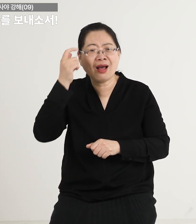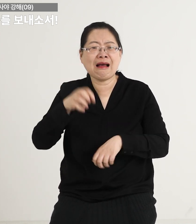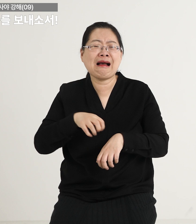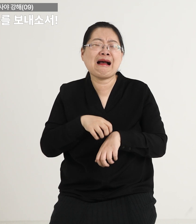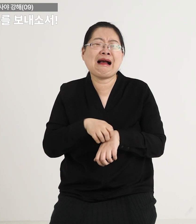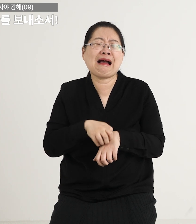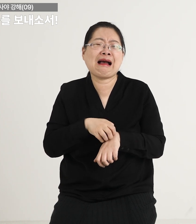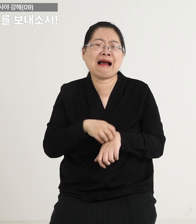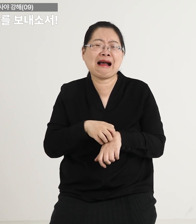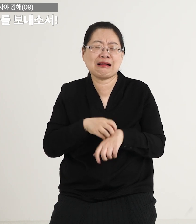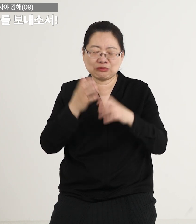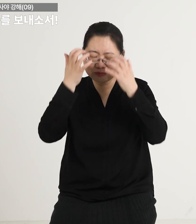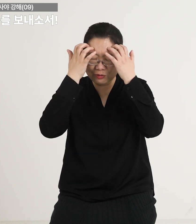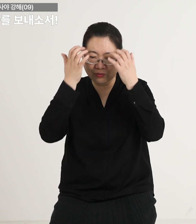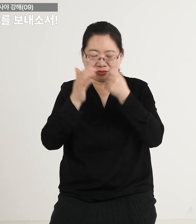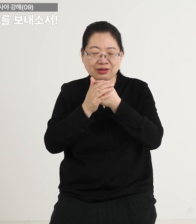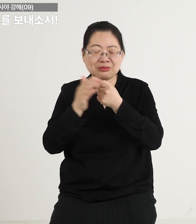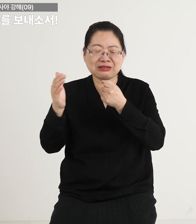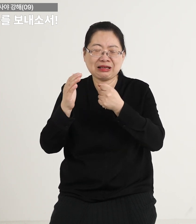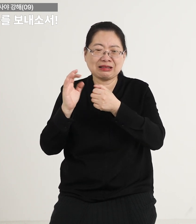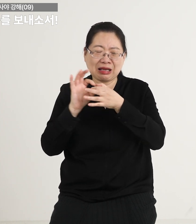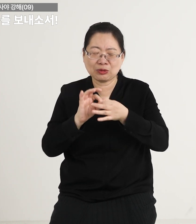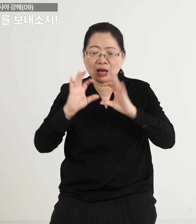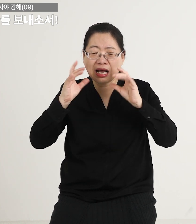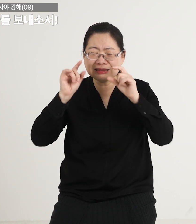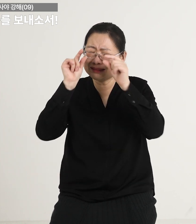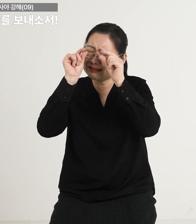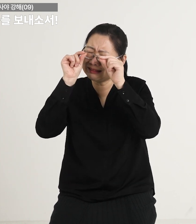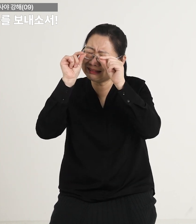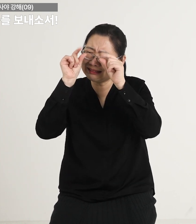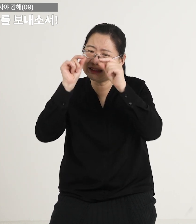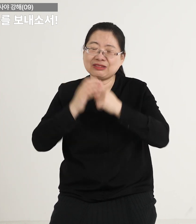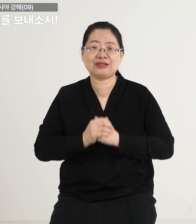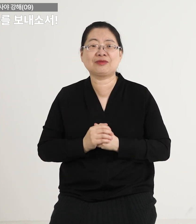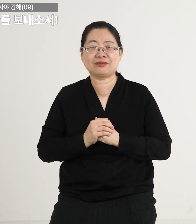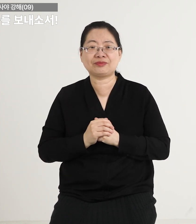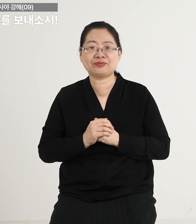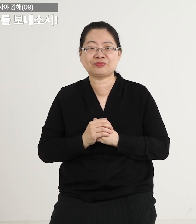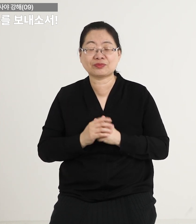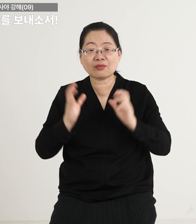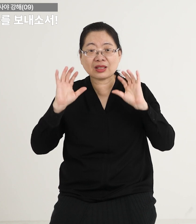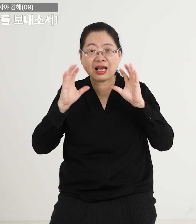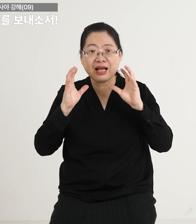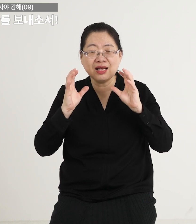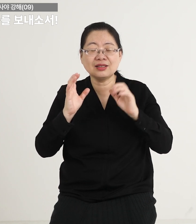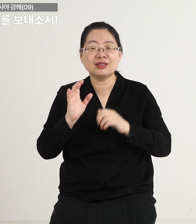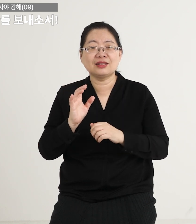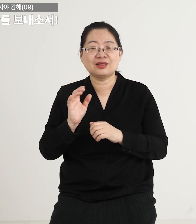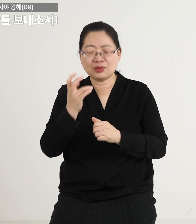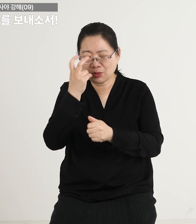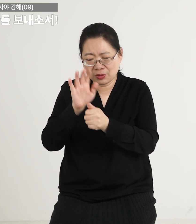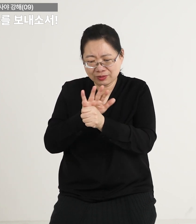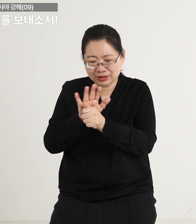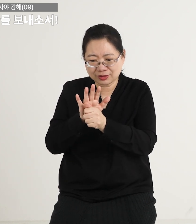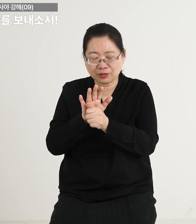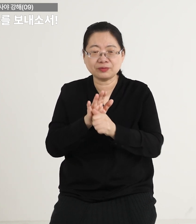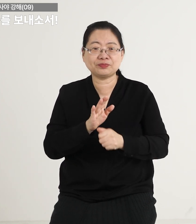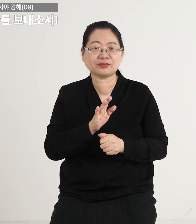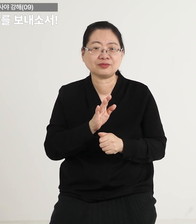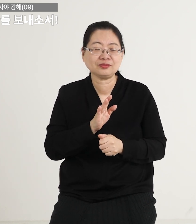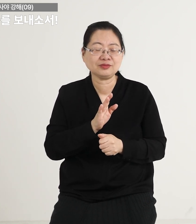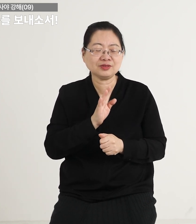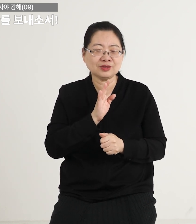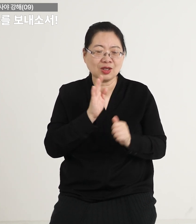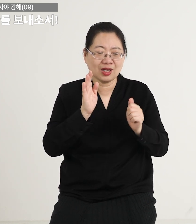고통스러우니까. 근데 정말 그 아이를 돌보는 거, 유학 중에 그 힘겨운